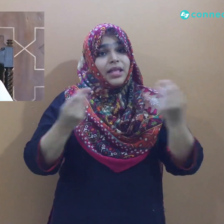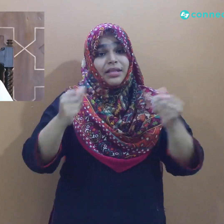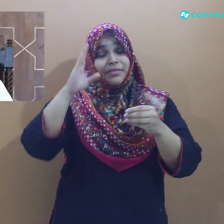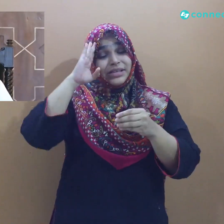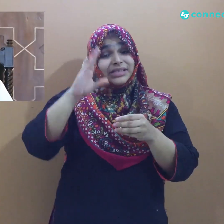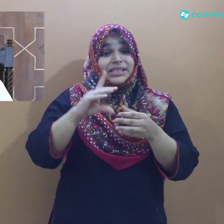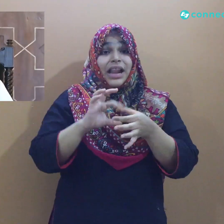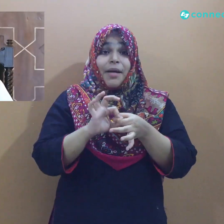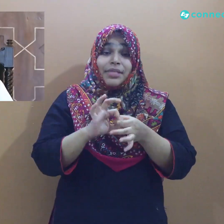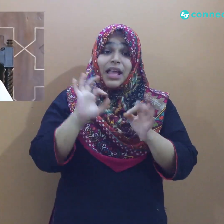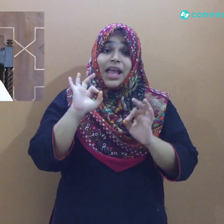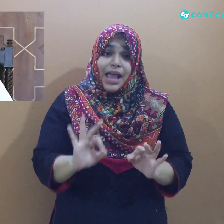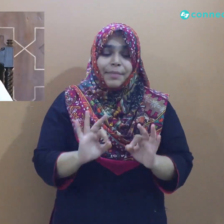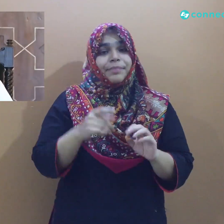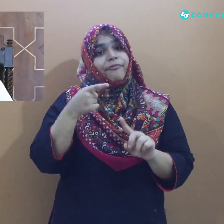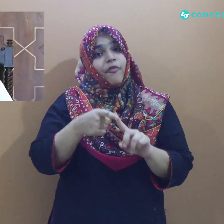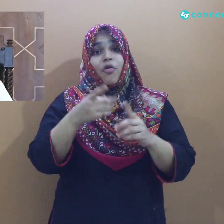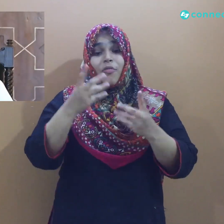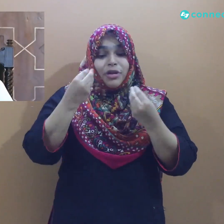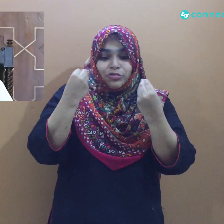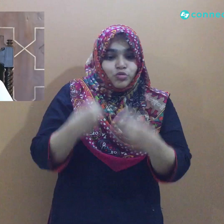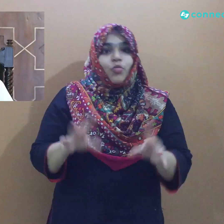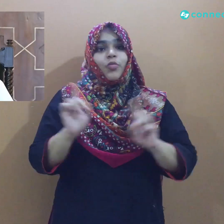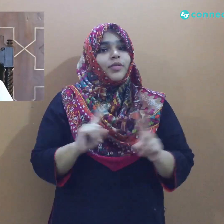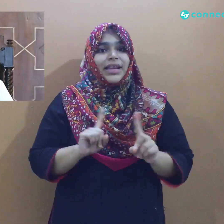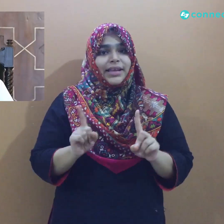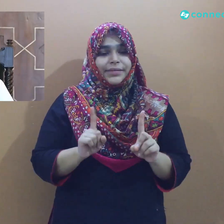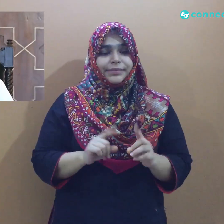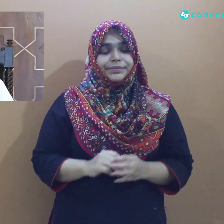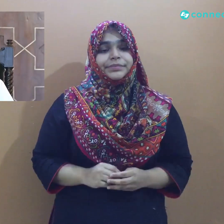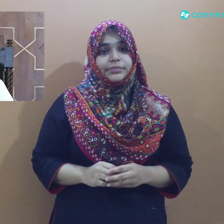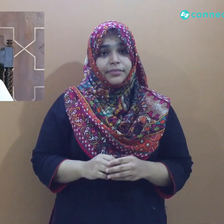لوگوں سے میری اپیل ہے کہ اس کے اندر کوئی کمی نہ کی جائے۔